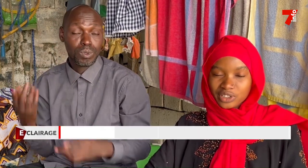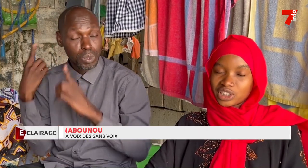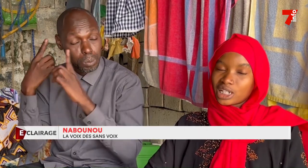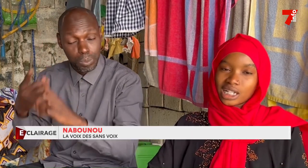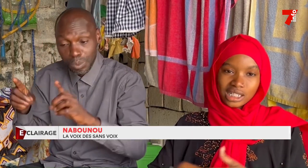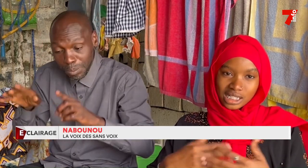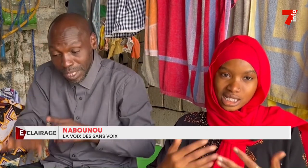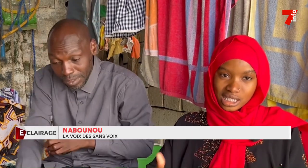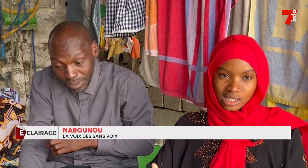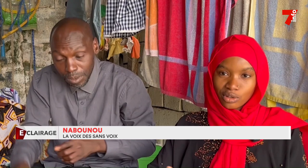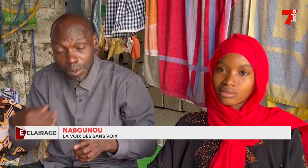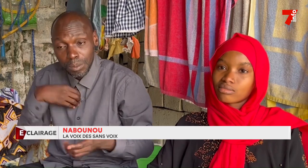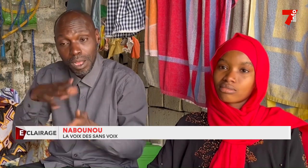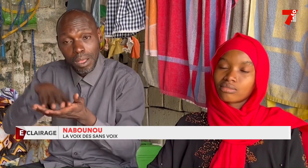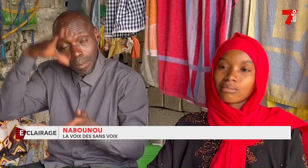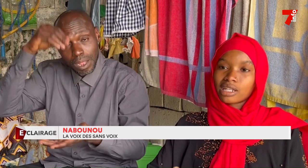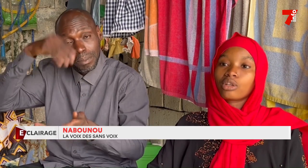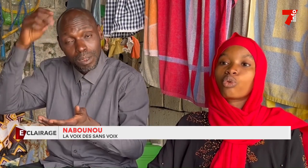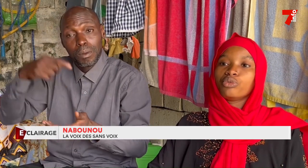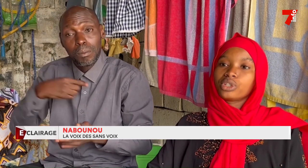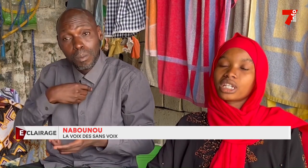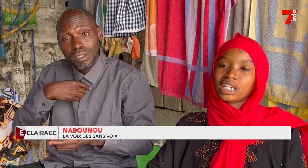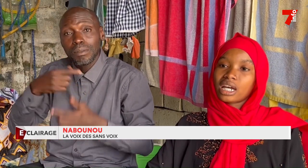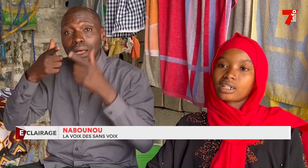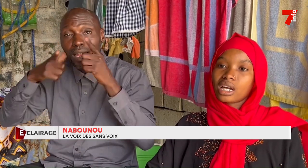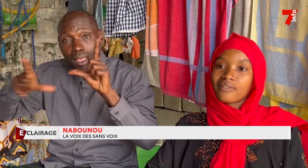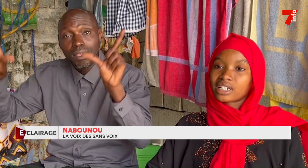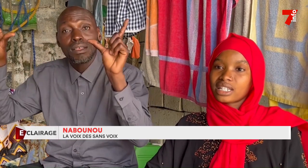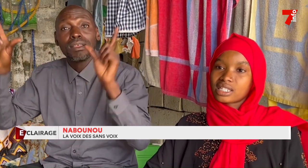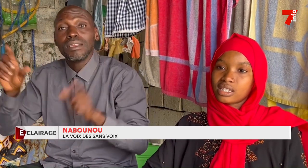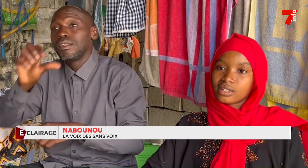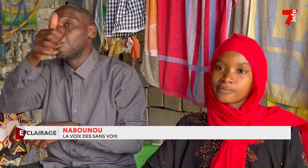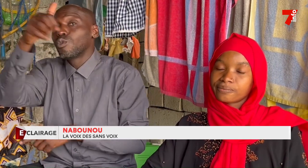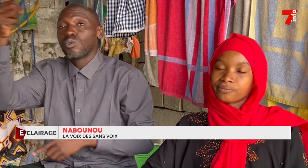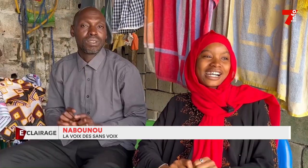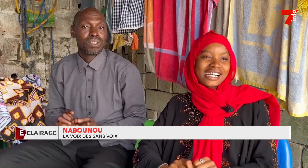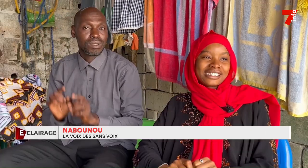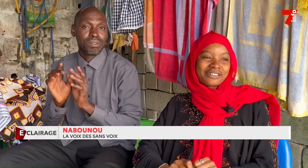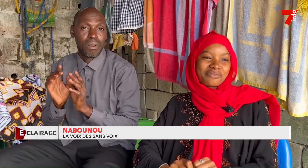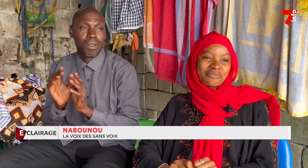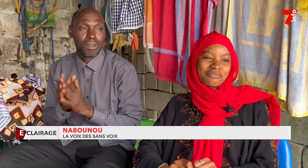étant enfant, c'est notre manière de communiquer qu'elle a, avec les cibles.